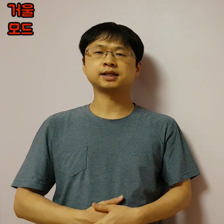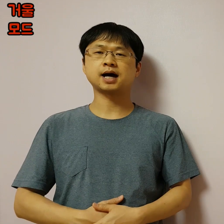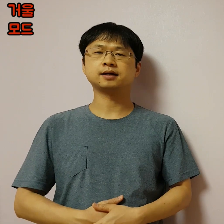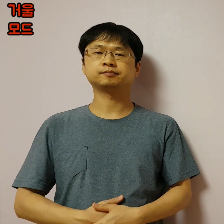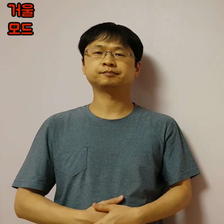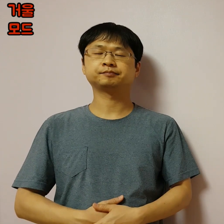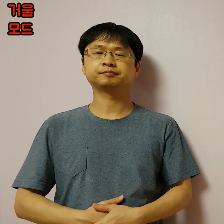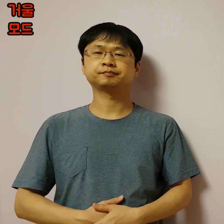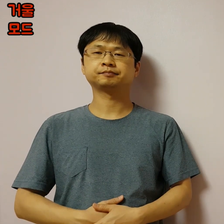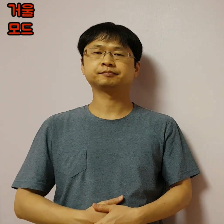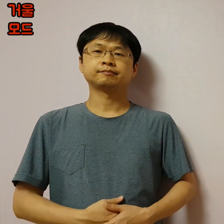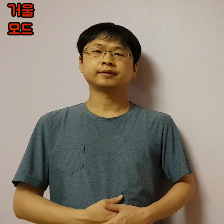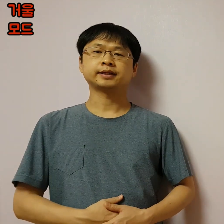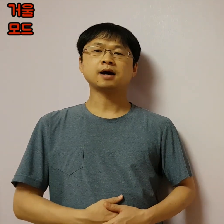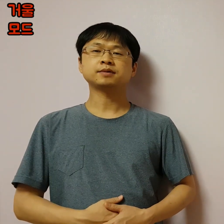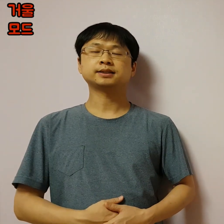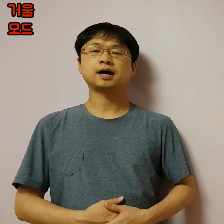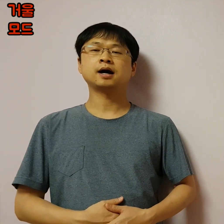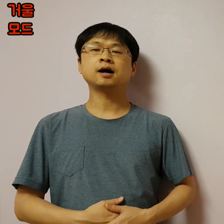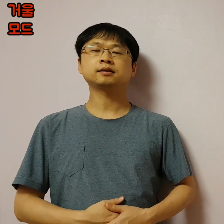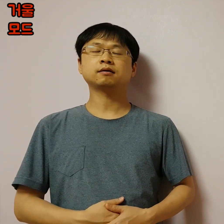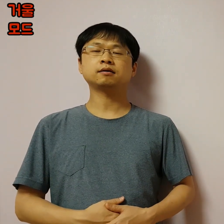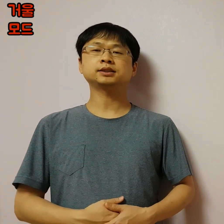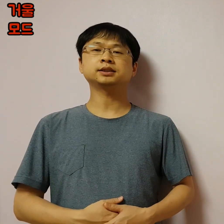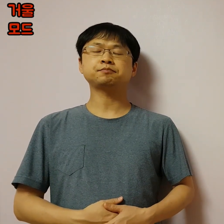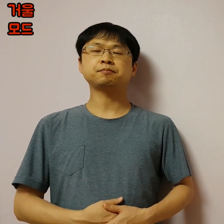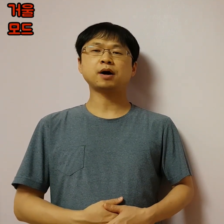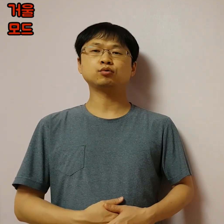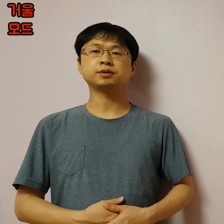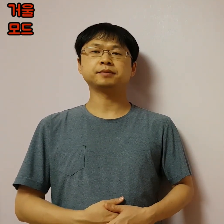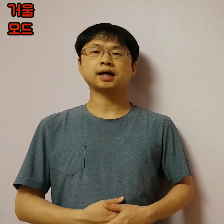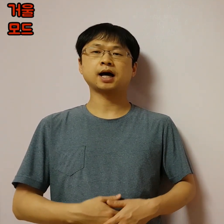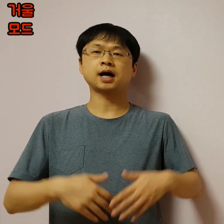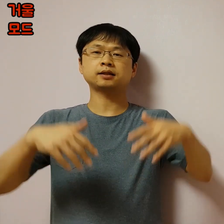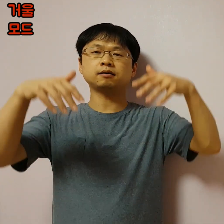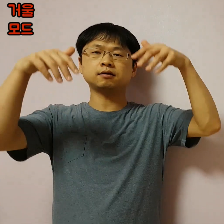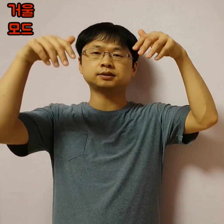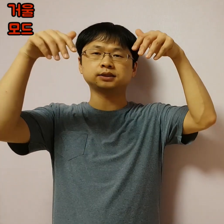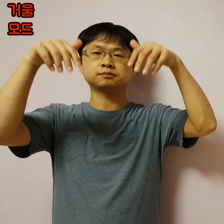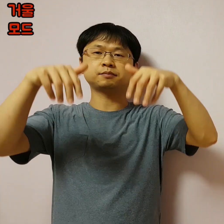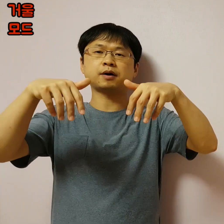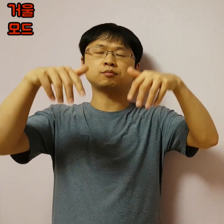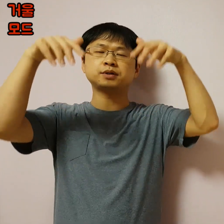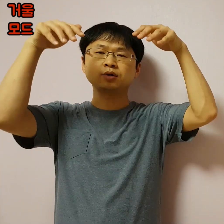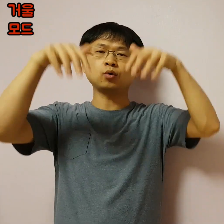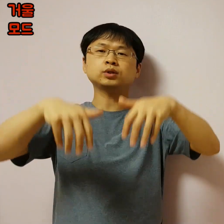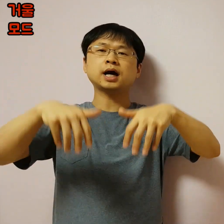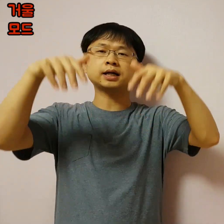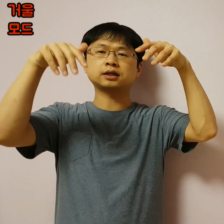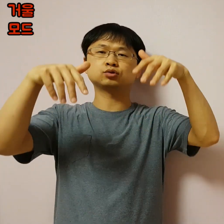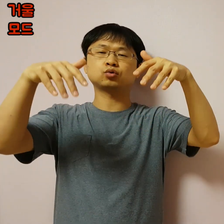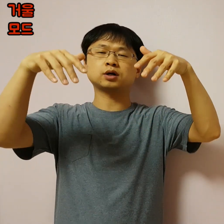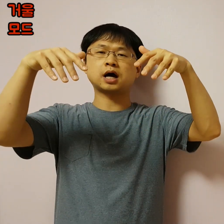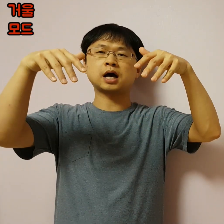표현하였습니다. 다음 가사 떨어지는 빗방울입니다. 떨어지는 빗방울 비 오다라는